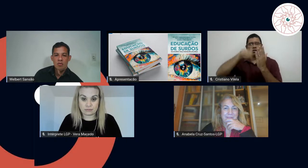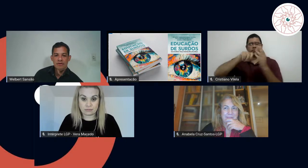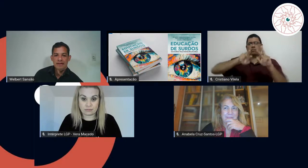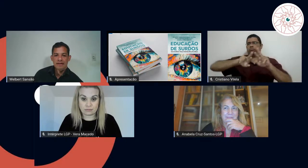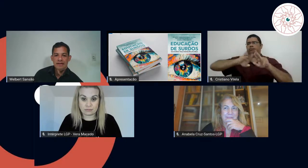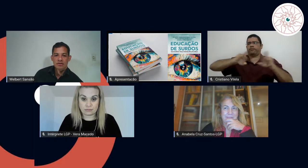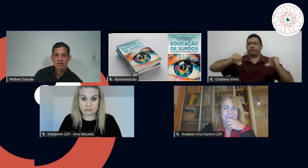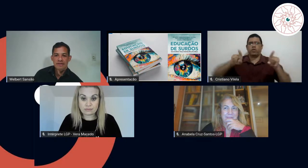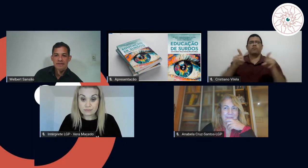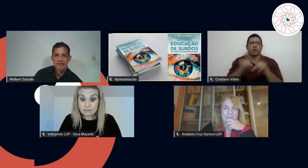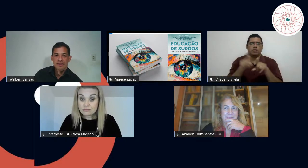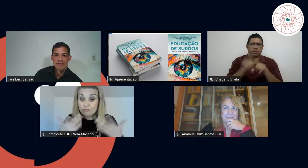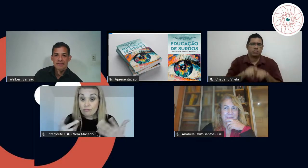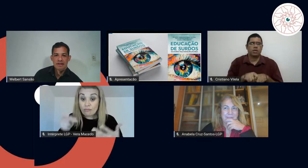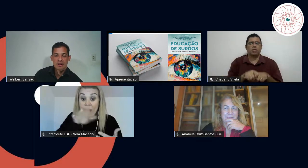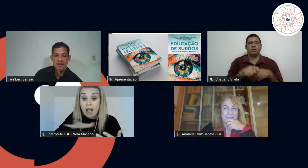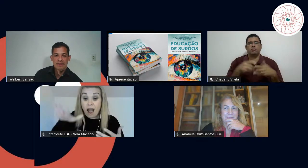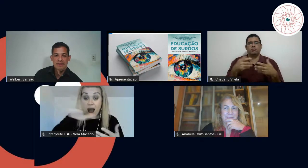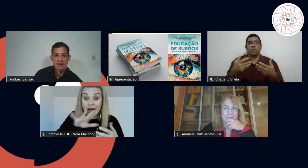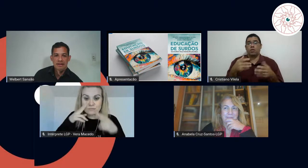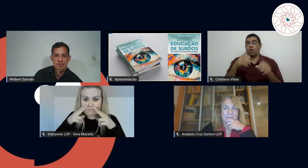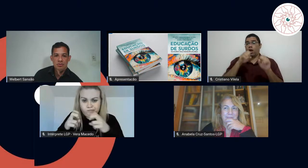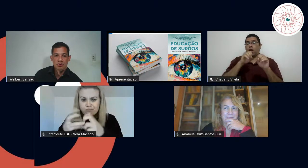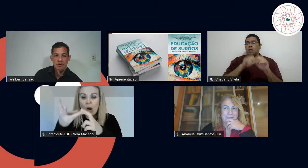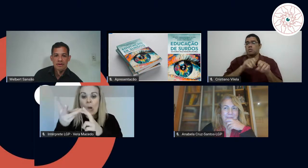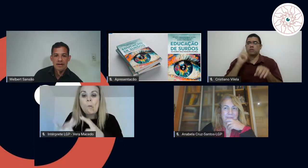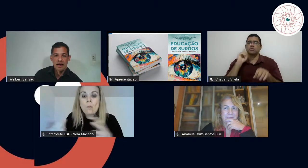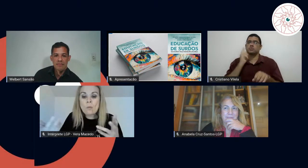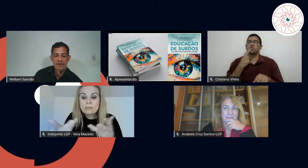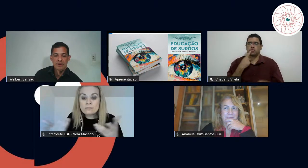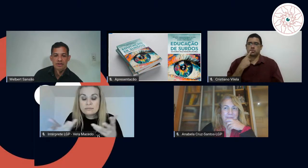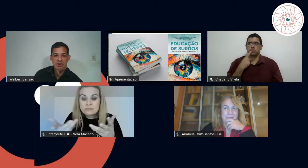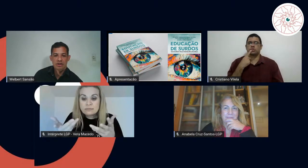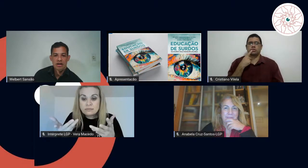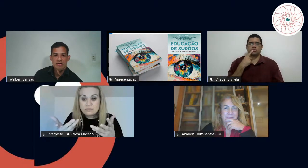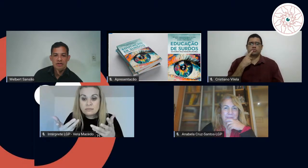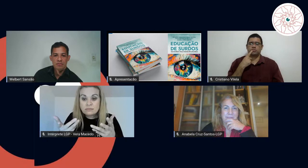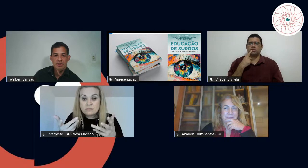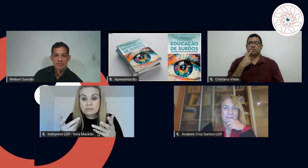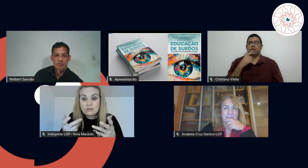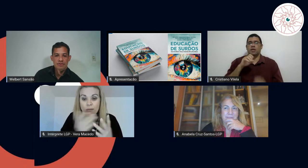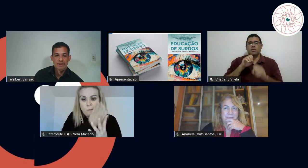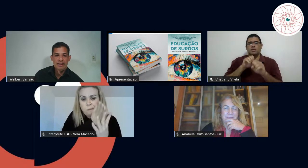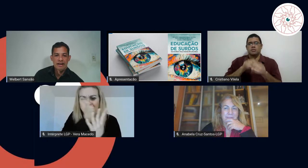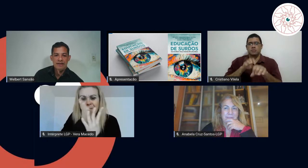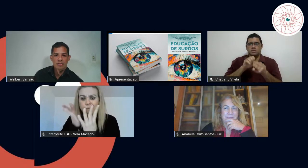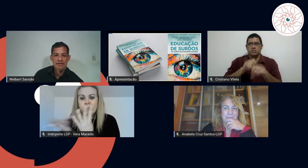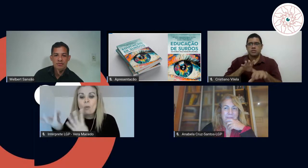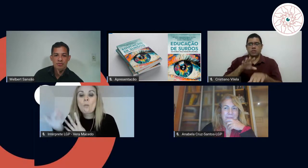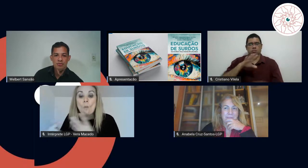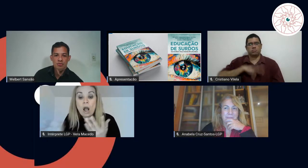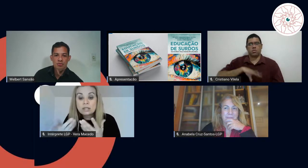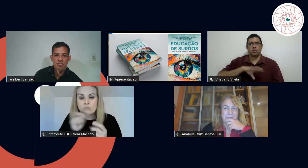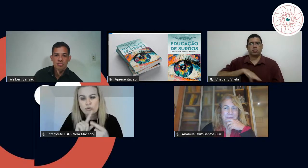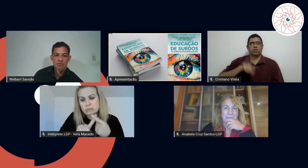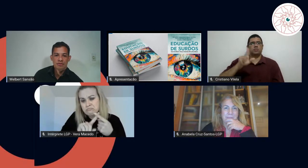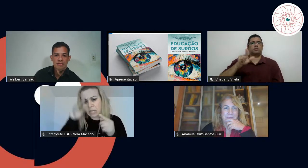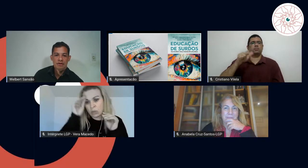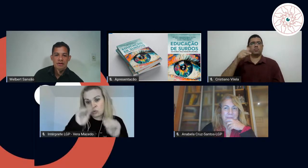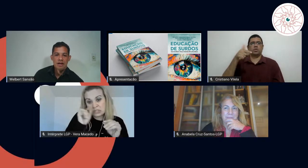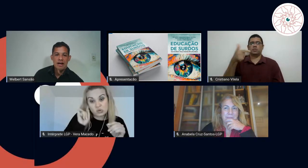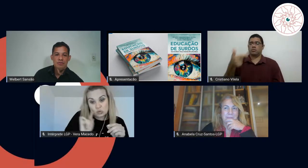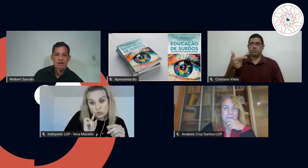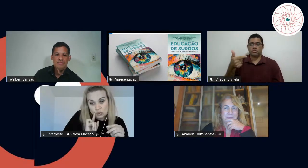Eh, quantas áreas de pesquisa que esse texto eh abrange? Nós podemos considerar a educação de